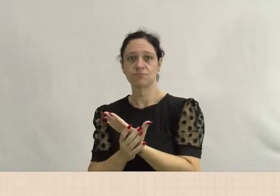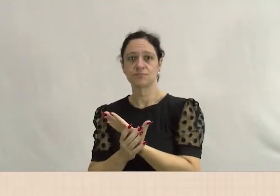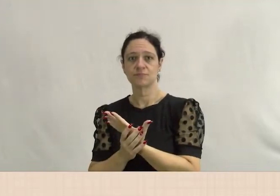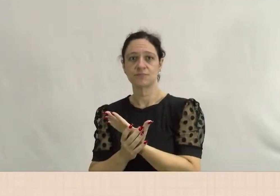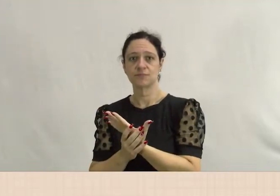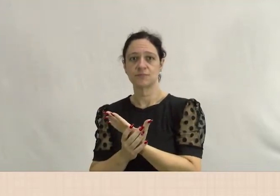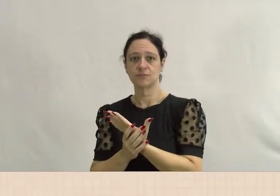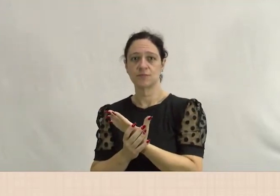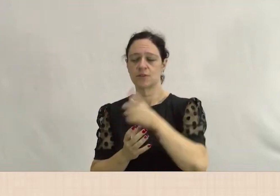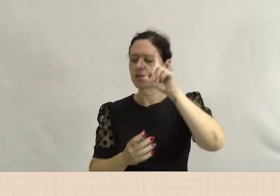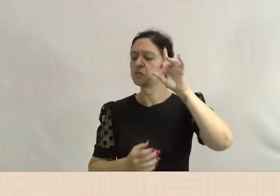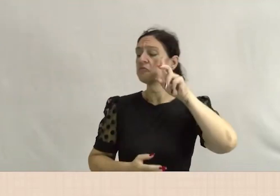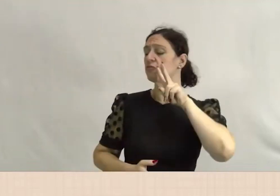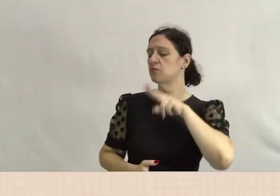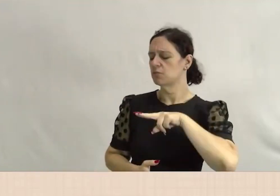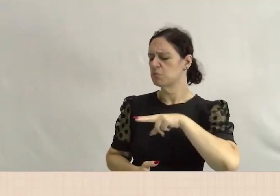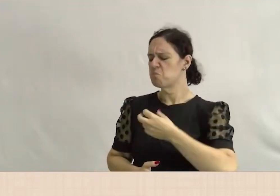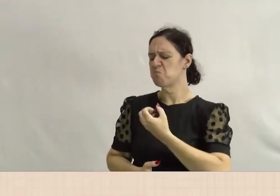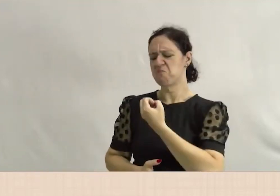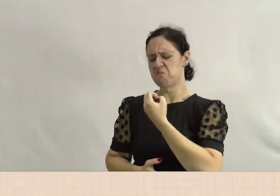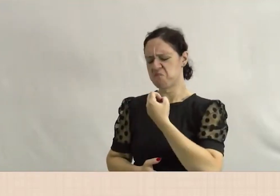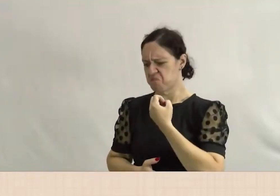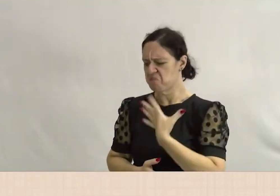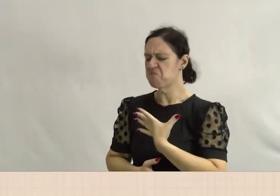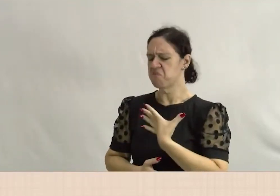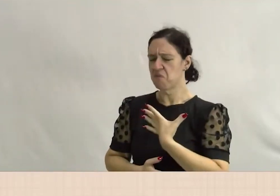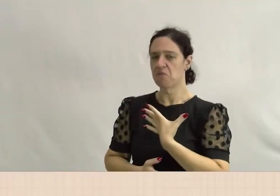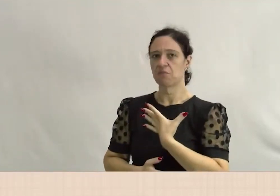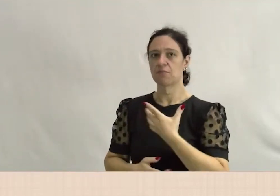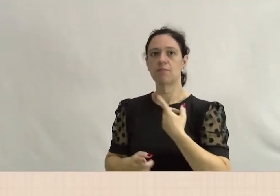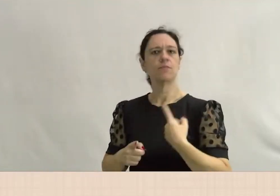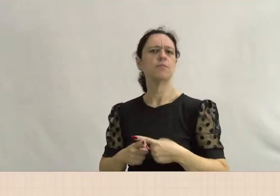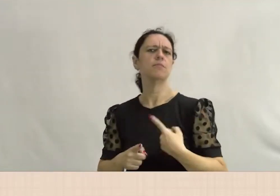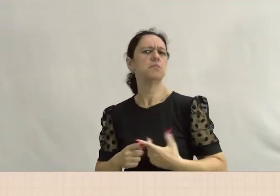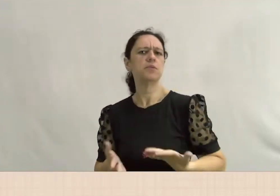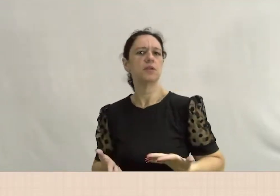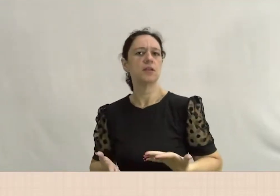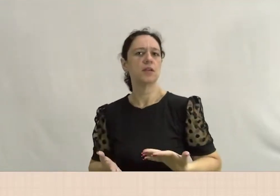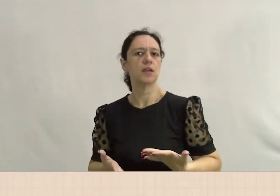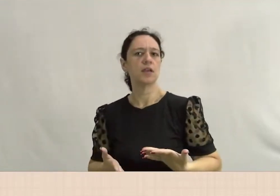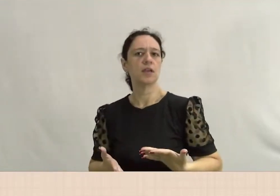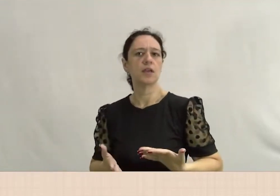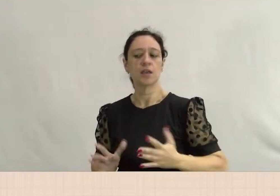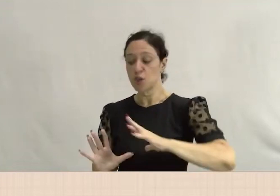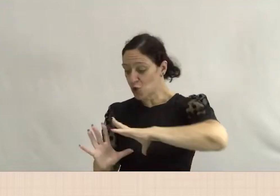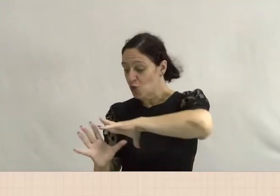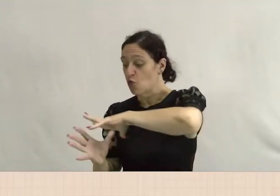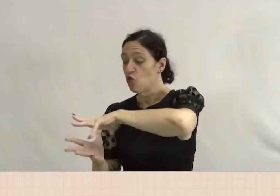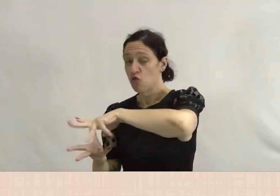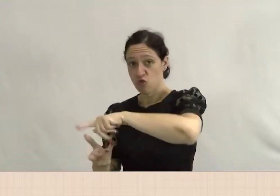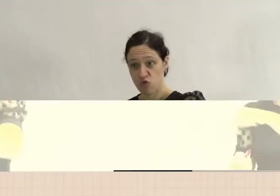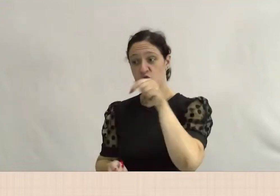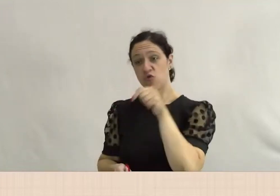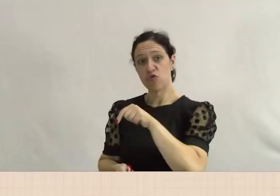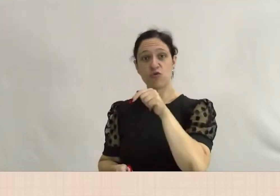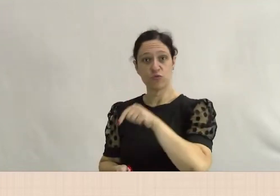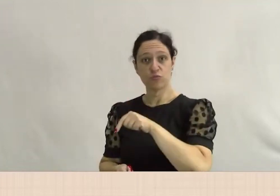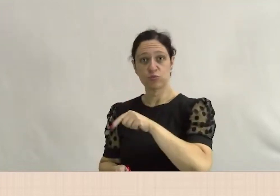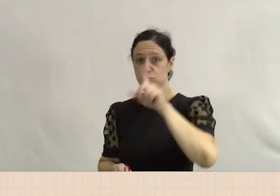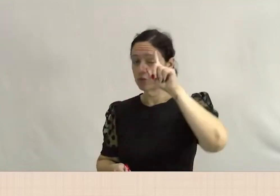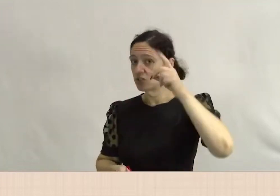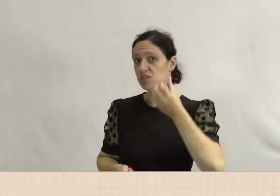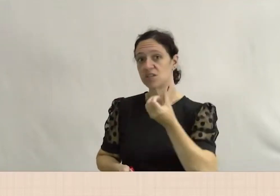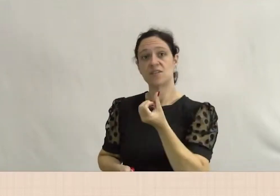Deus disse, muito bom. Muito bom por quê? Muito bom porque toda essa criação que Deus fez em 6